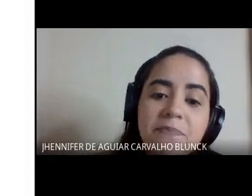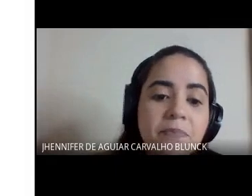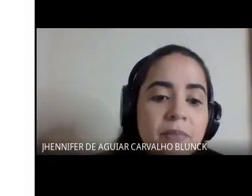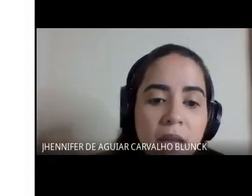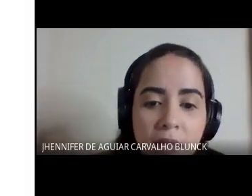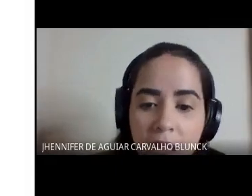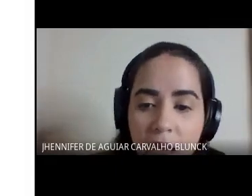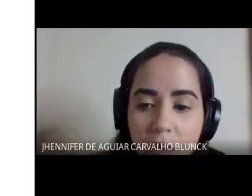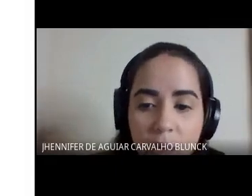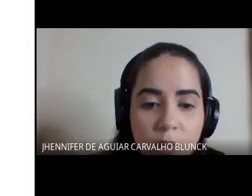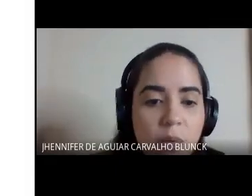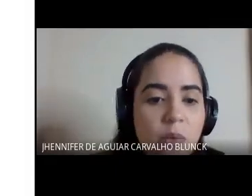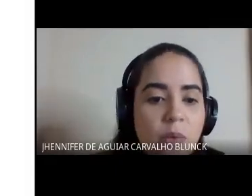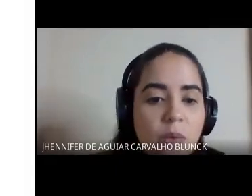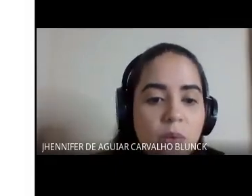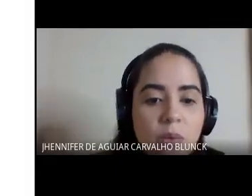errada.